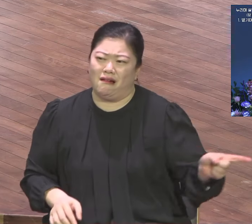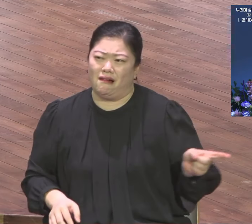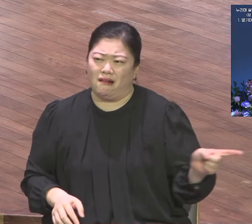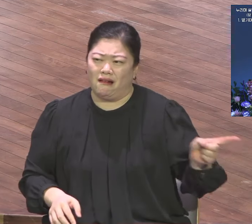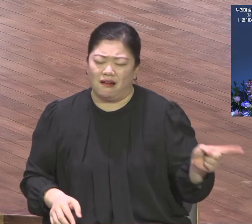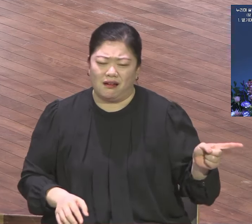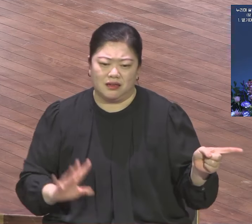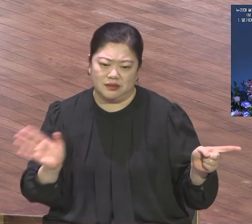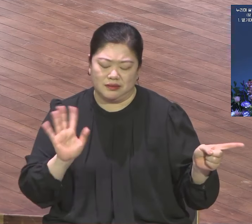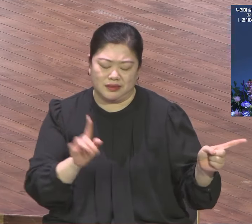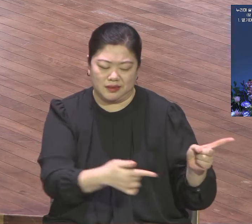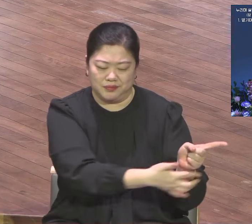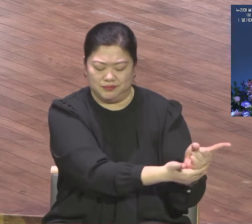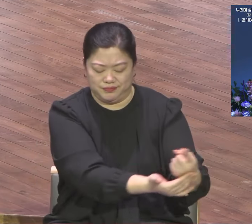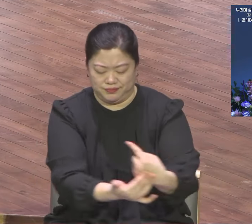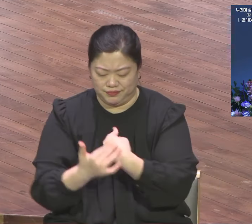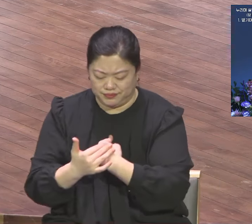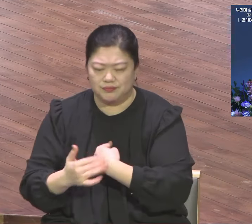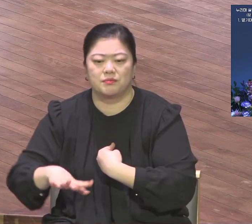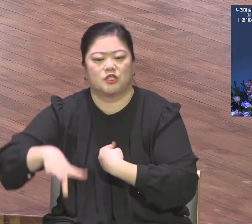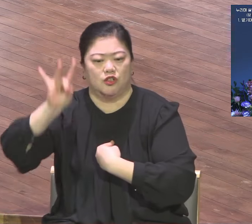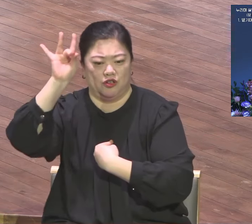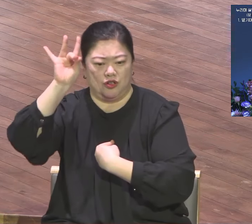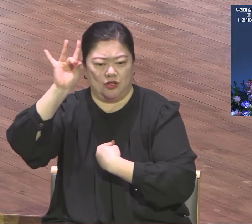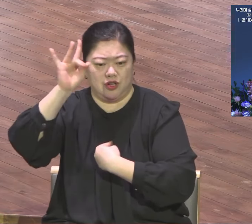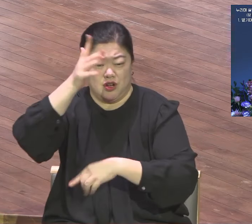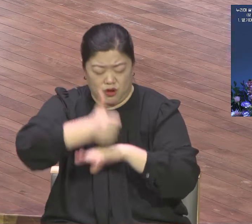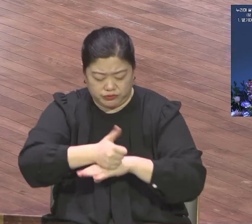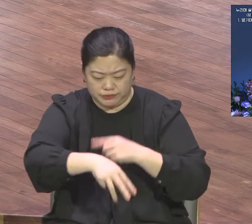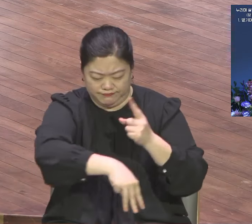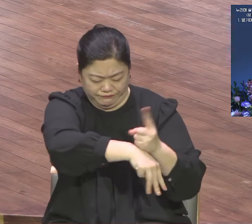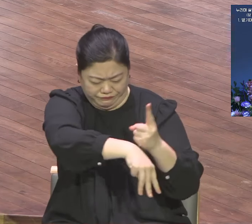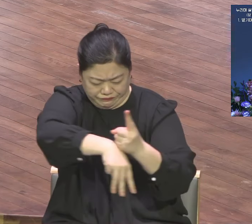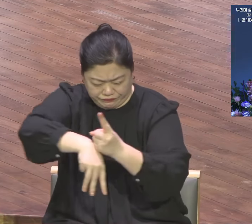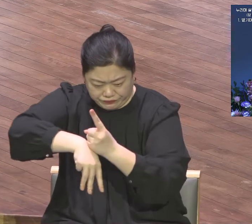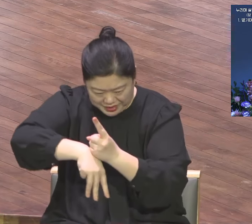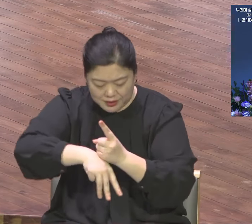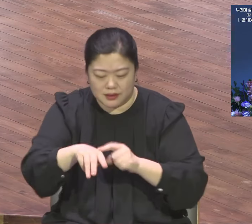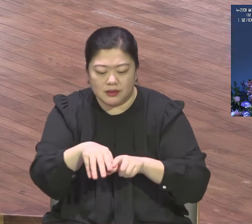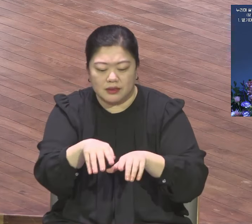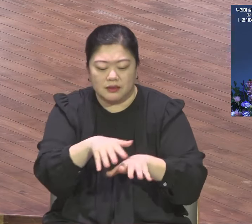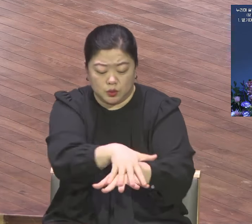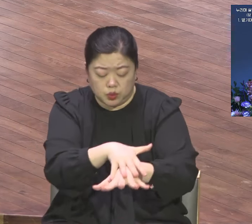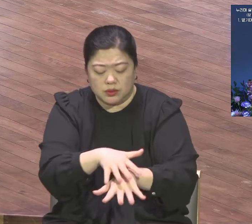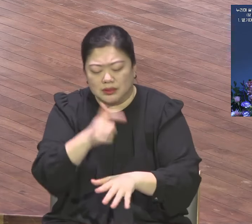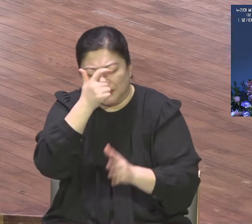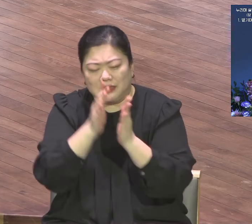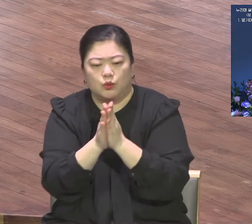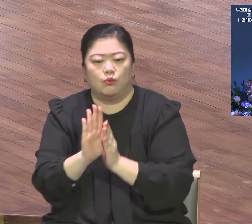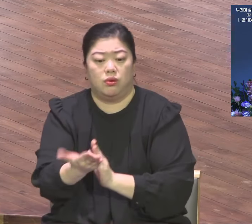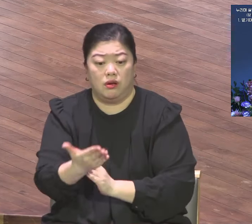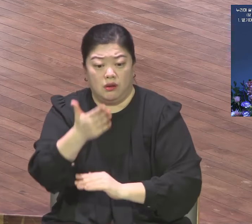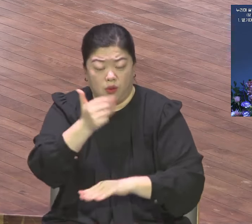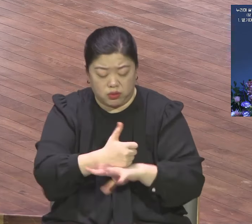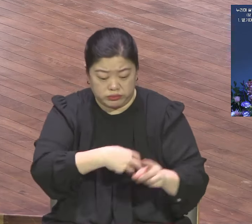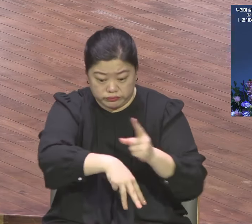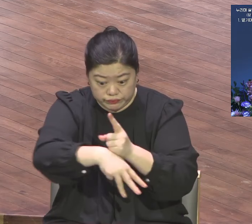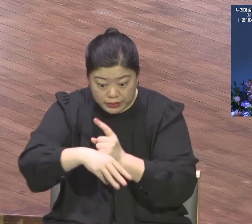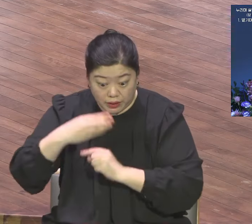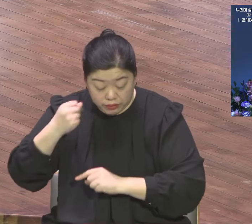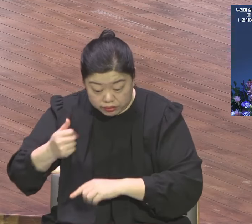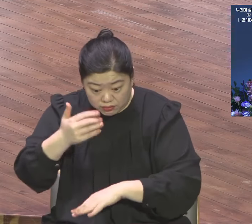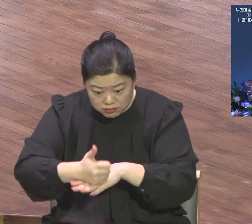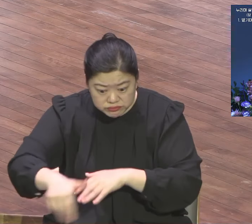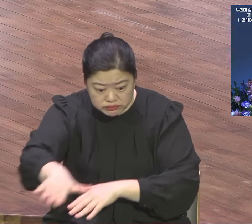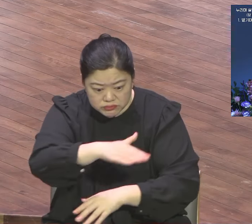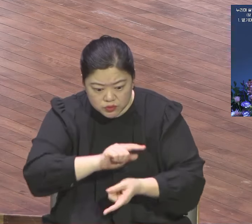해서 3일조 돼가지고 하나님께 기도하니까 그 하나님 알아서 다 인도해 주시지. 결과는 다